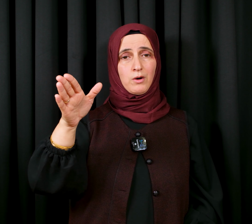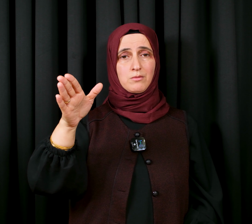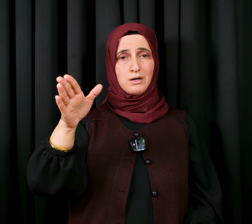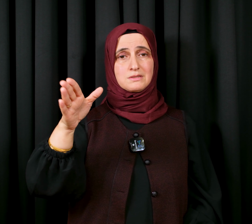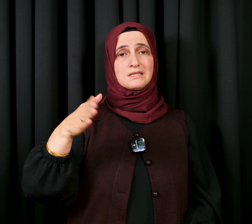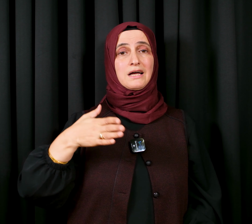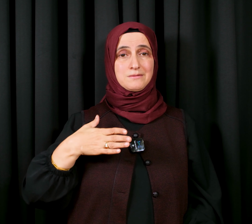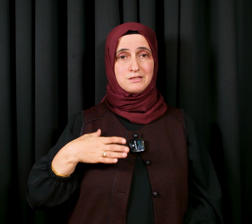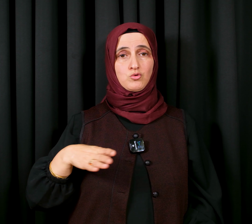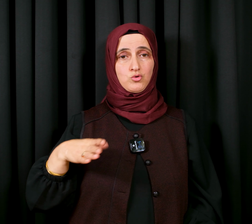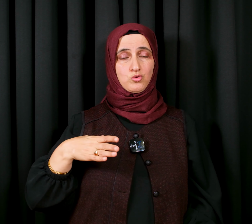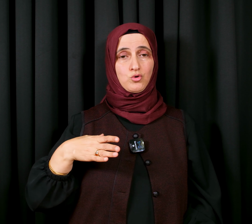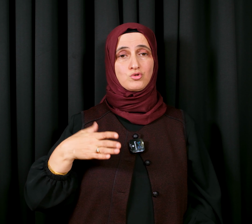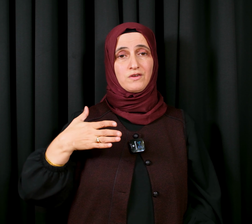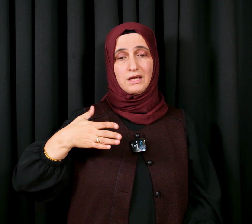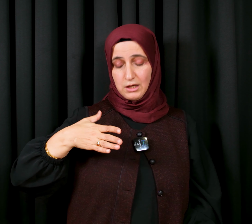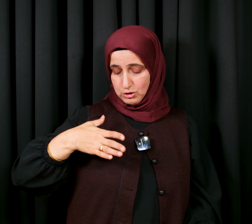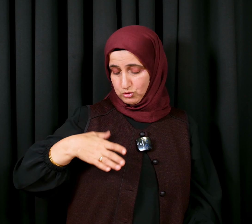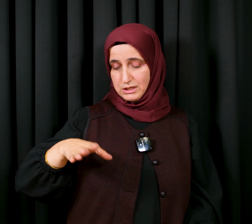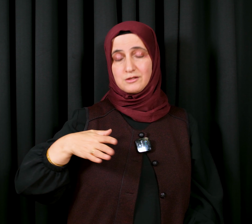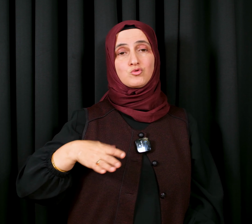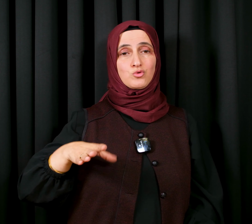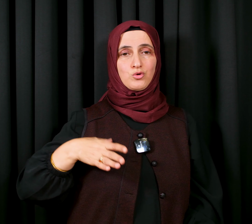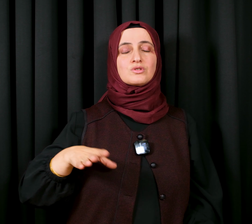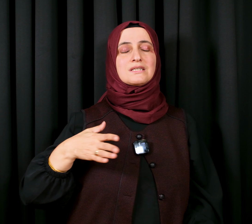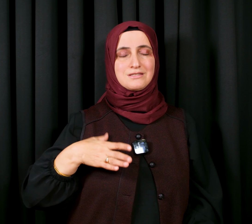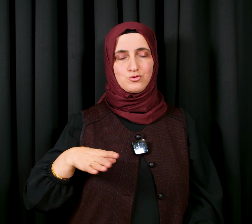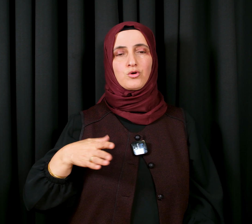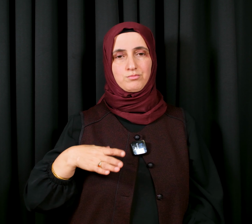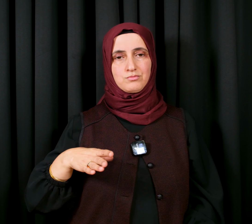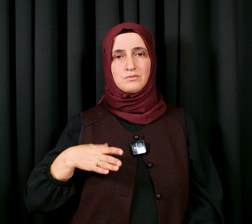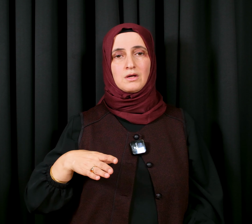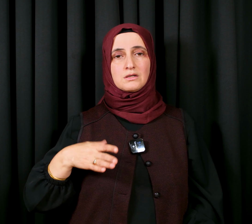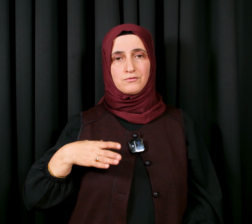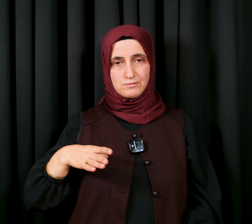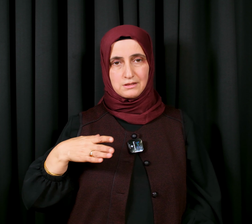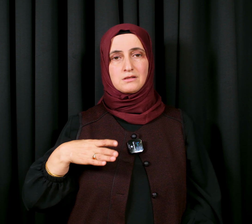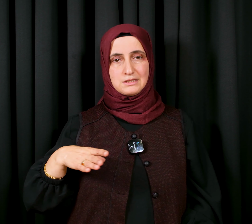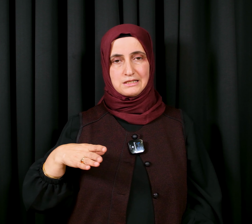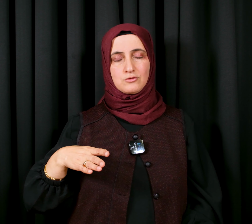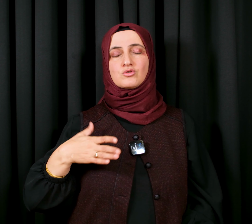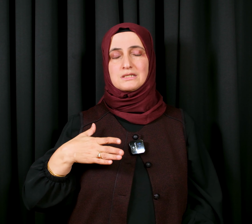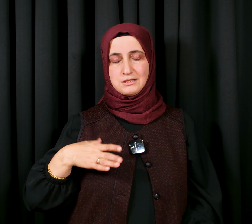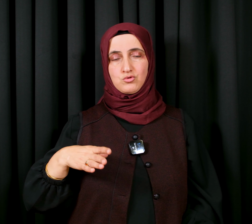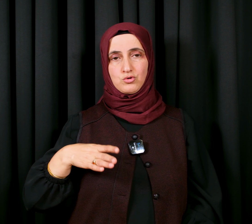parmağımız kendimize dokunduruyoruz ve şu şekilde sürtüyoruz. İstiyorum. Kafamızda da tasdik ediyoruz. İstiyoruz.